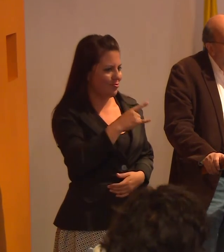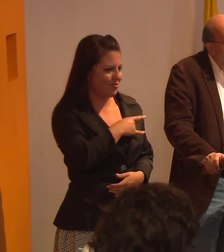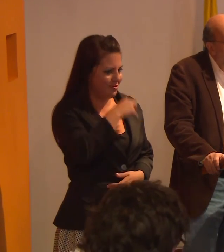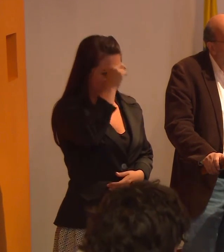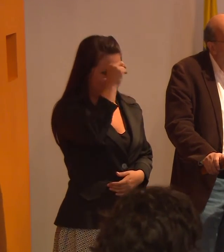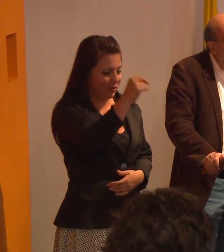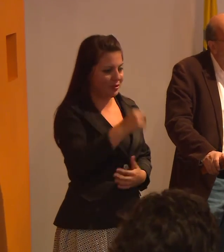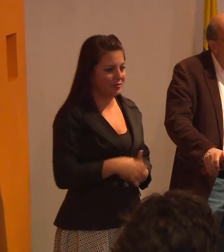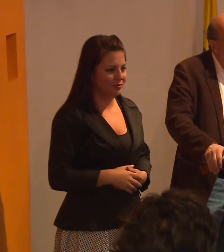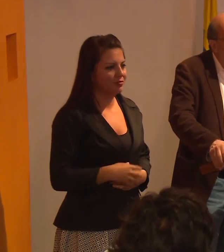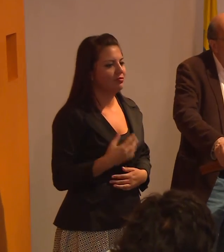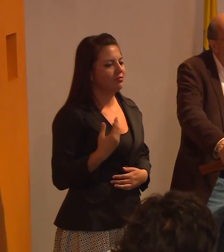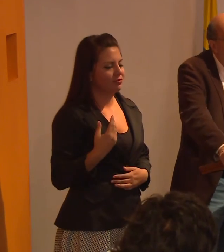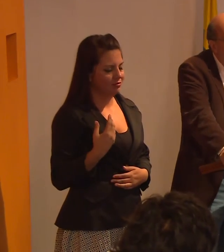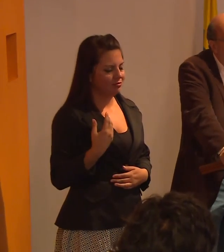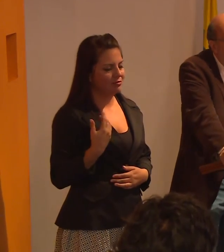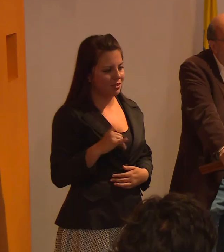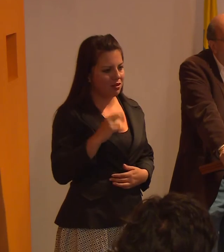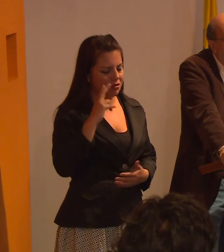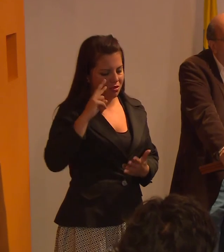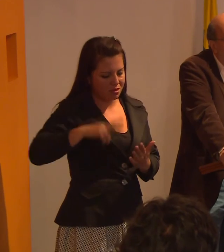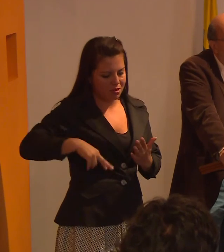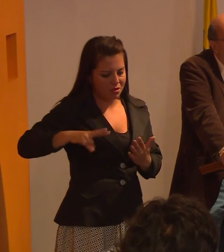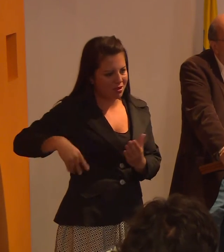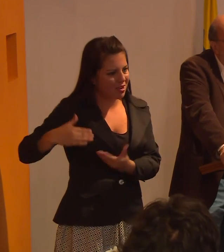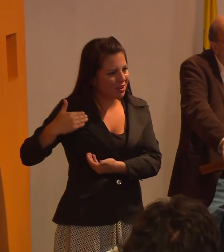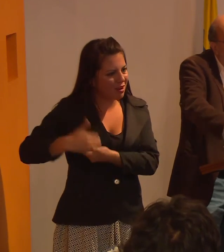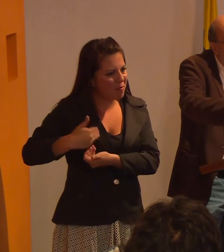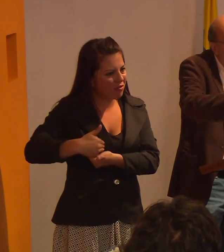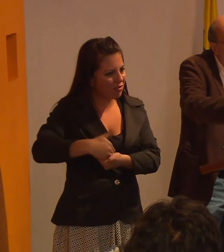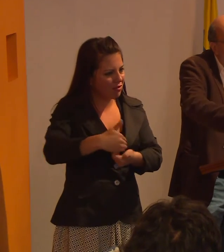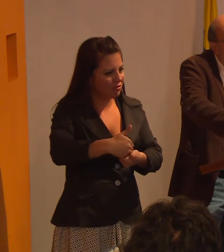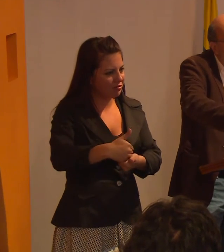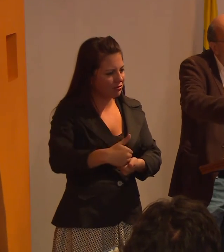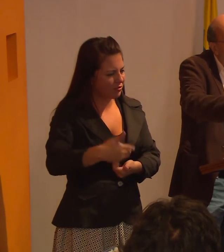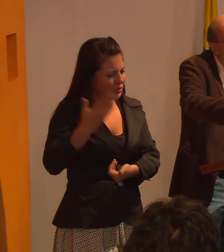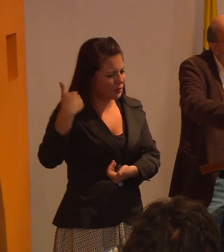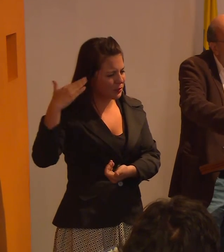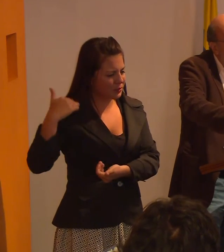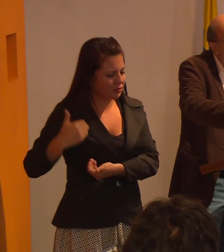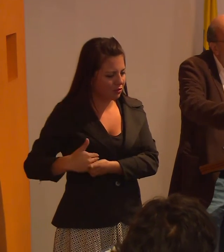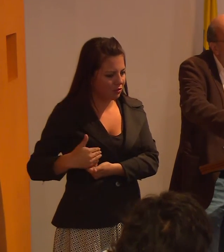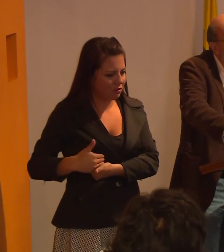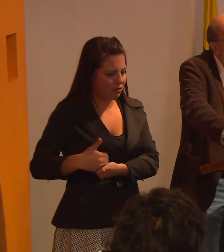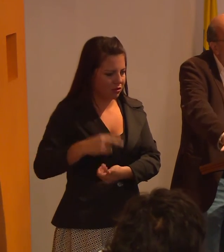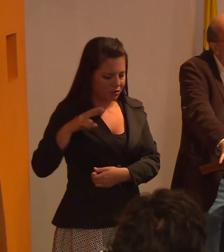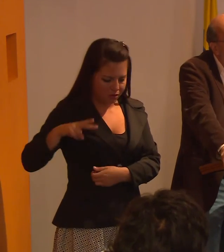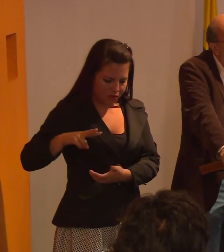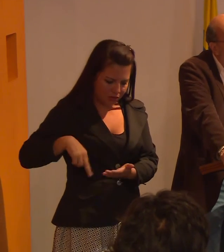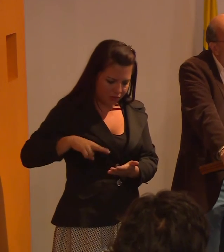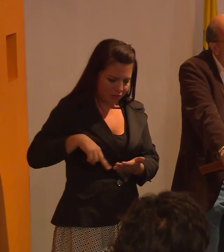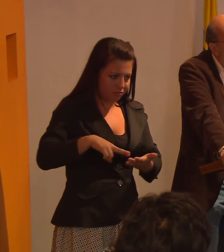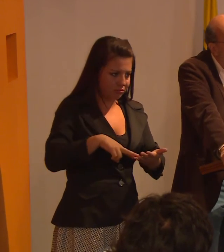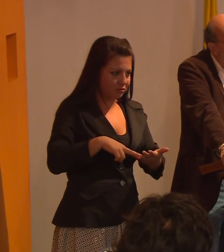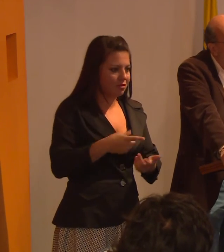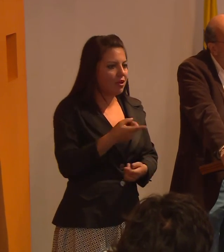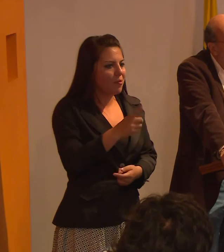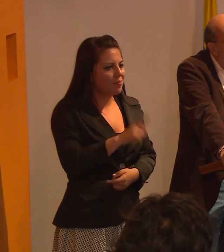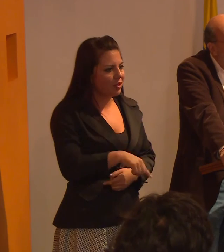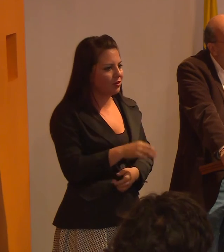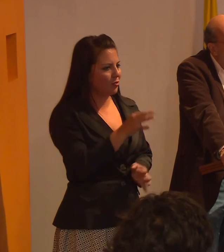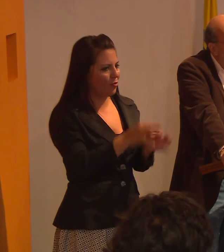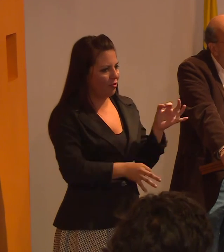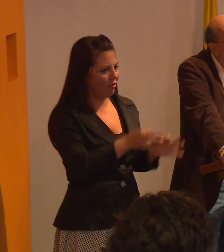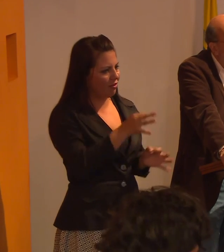todas las carpetas que existían al respecto. Hemos revisado y consultado jurídicamente la